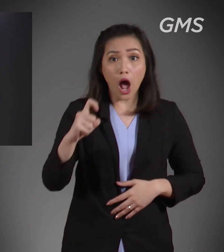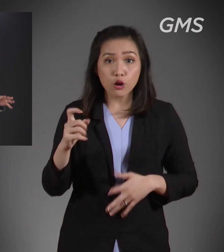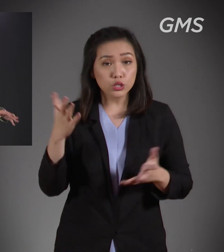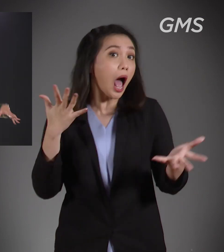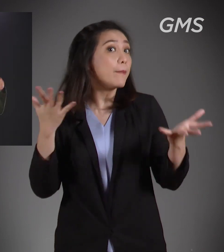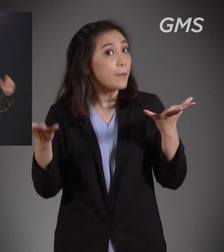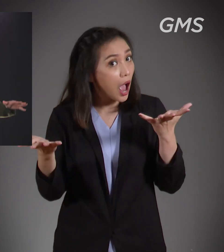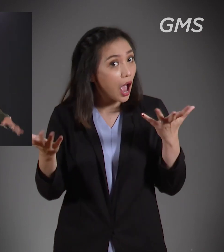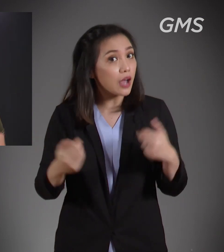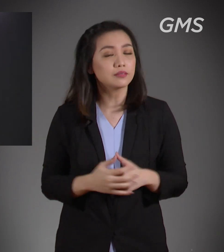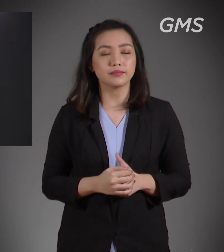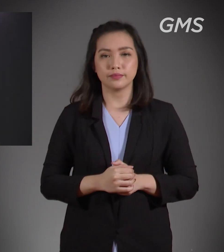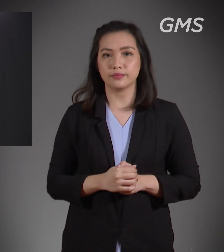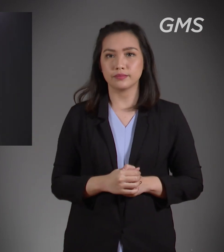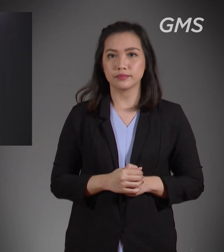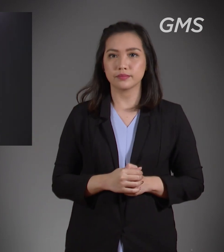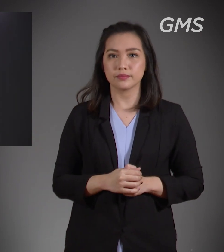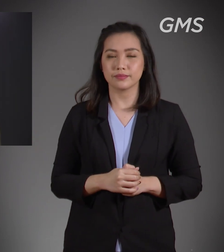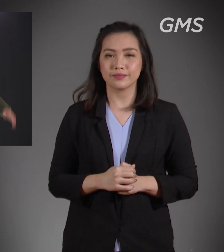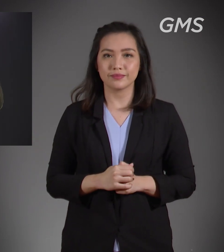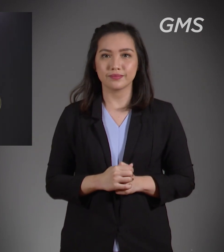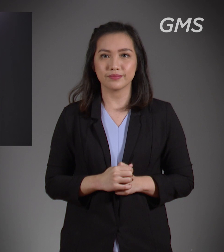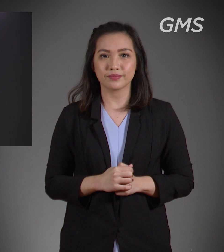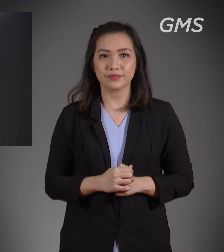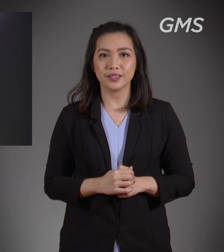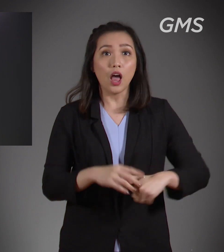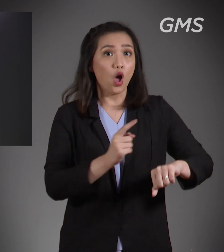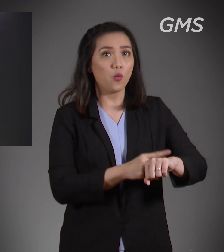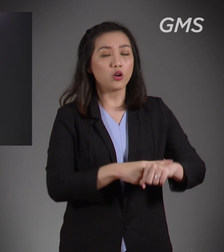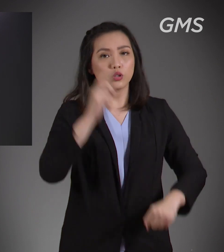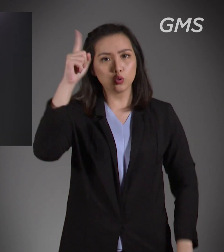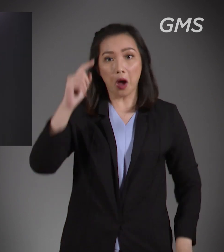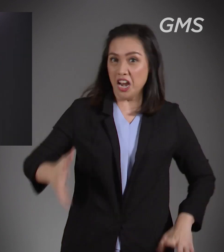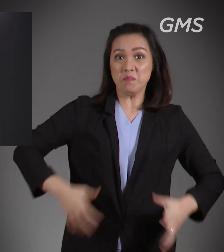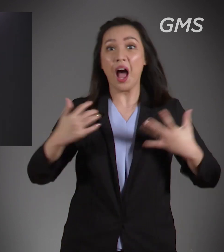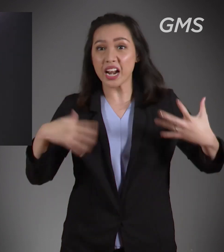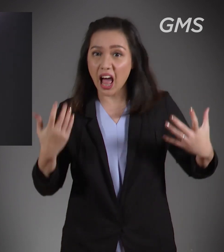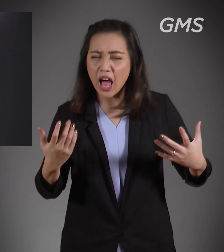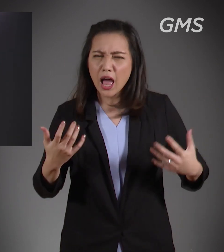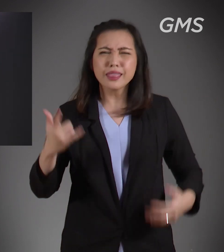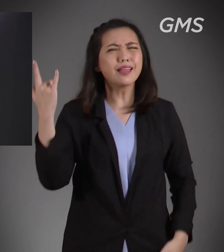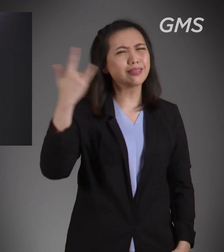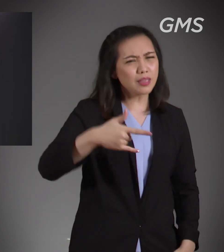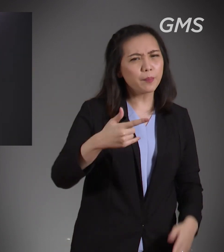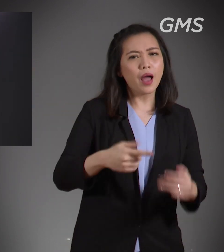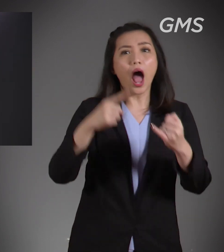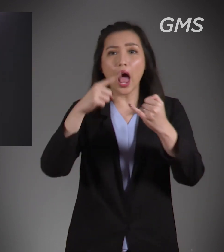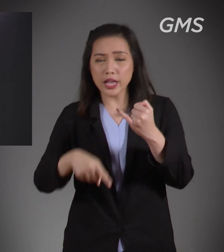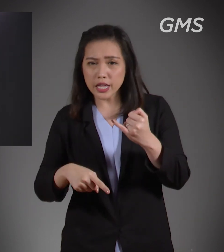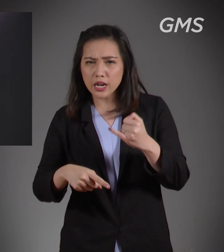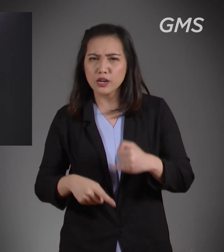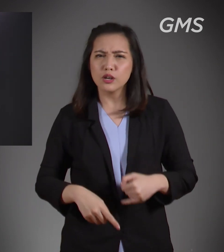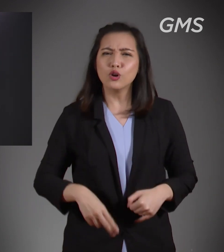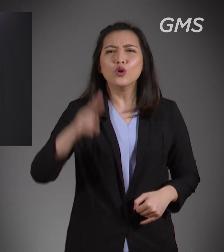itu gimana-gimana, Tuhan itu baik dan sebagainya. Tapi ketika Tuhan marah pun Tuhan akan jelaskan kenapa dia marah. Rehabeam kok